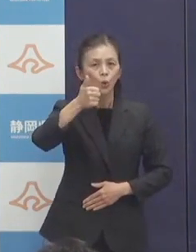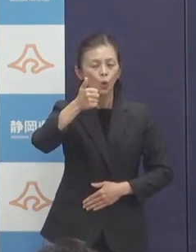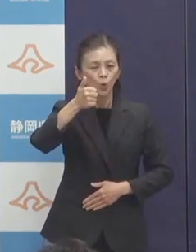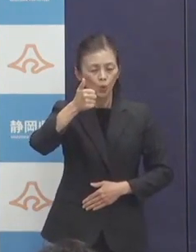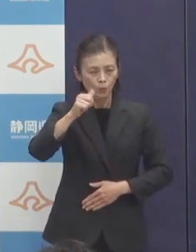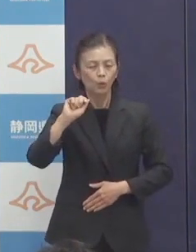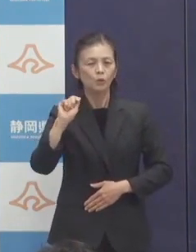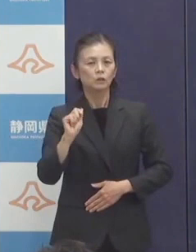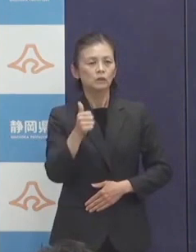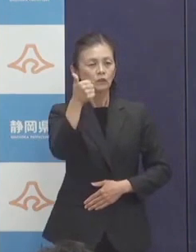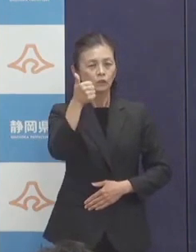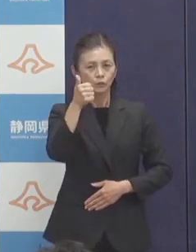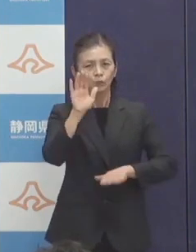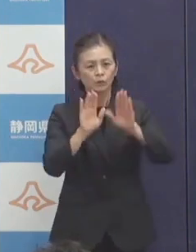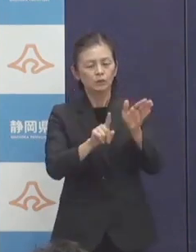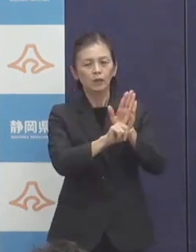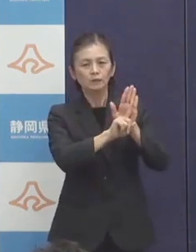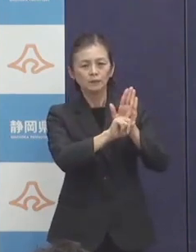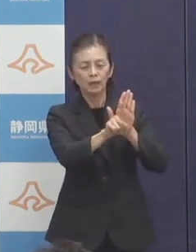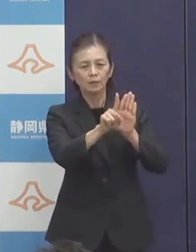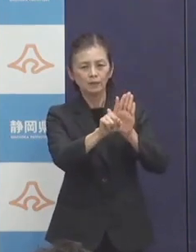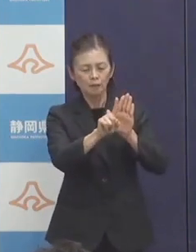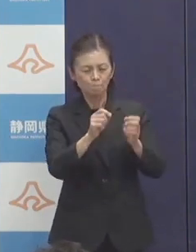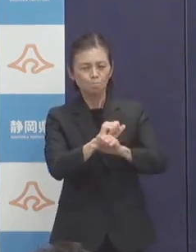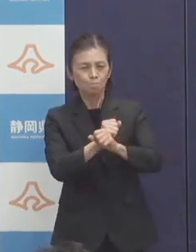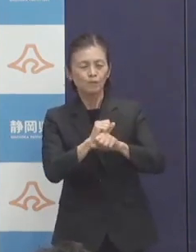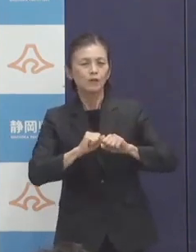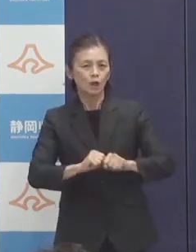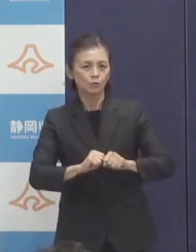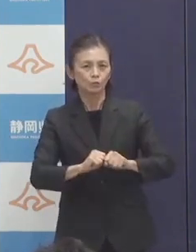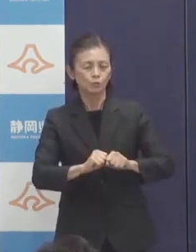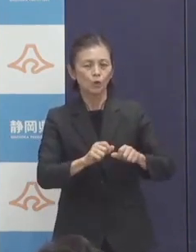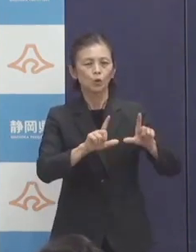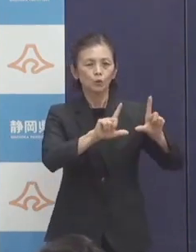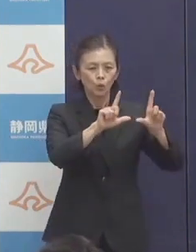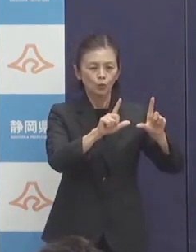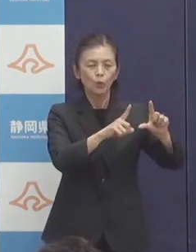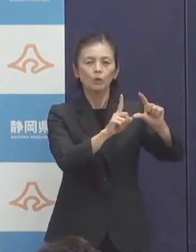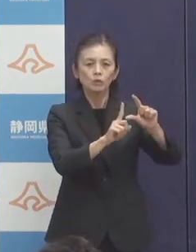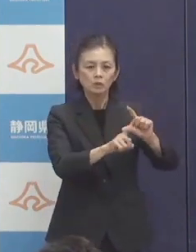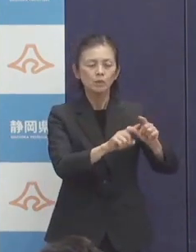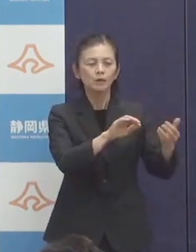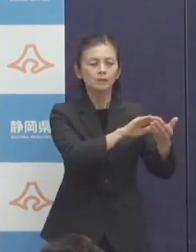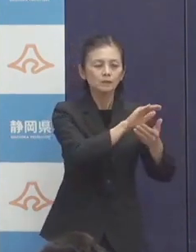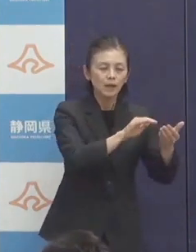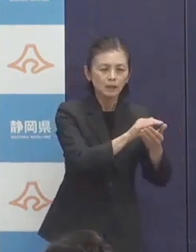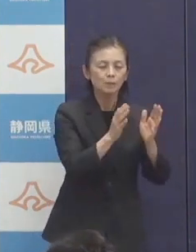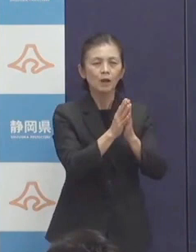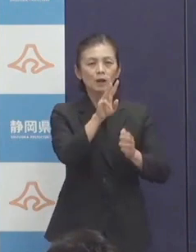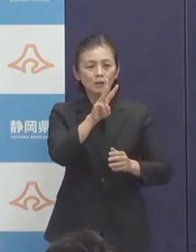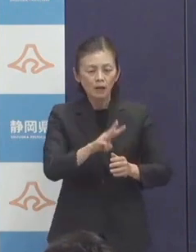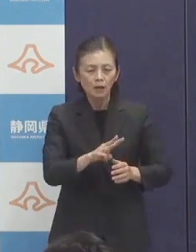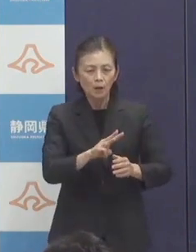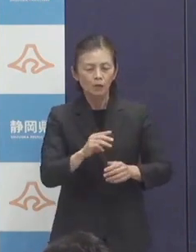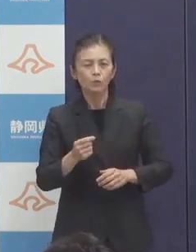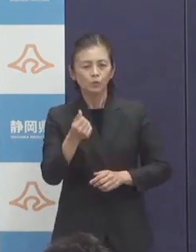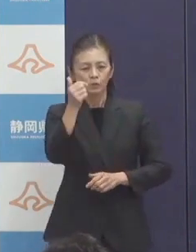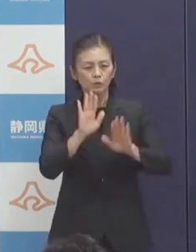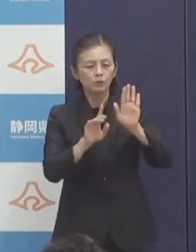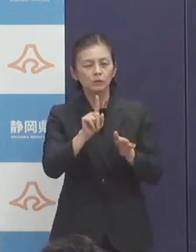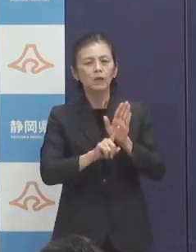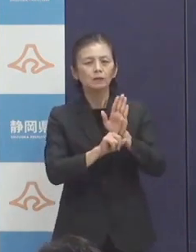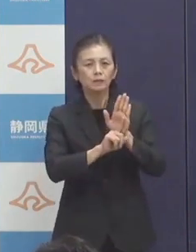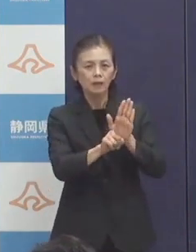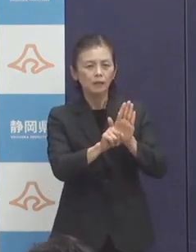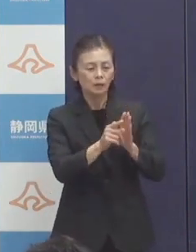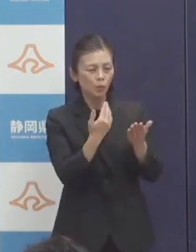また1都3県の組長さんからの緊急事態宣言の要請という状況に比べ